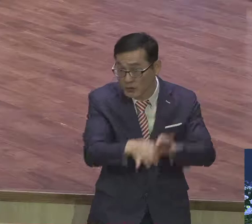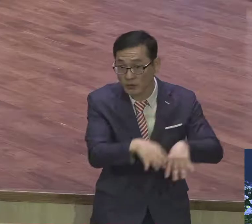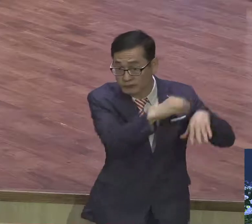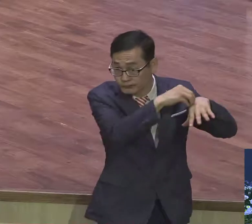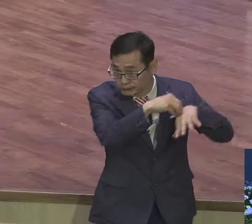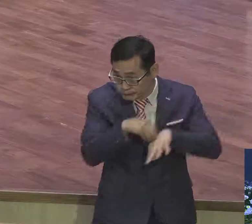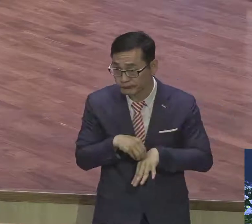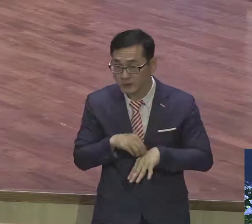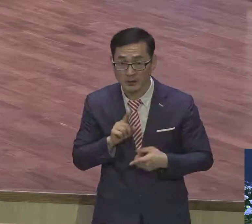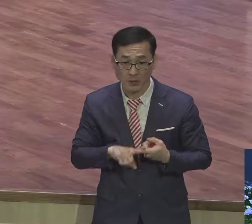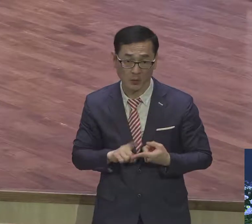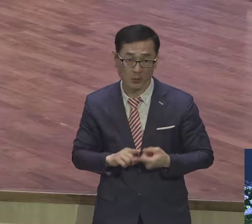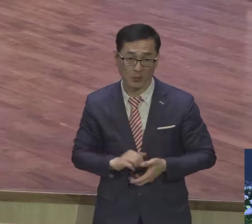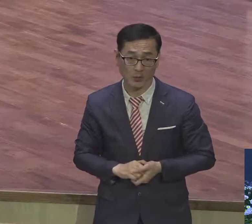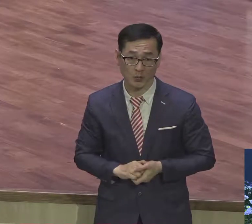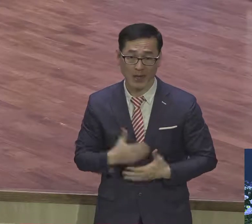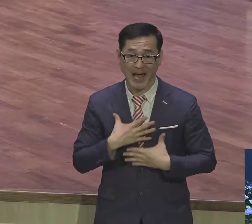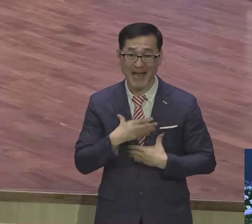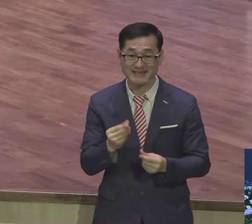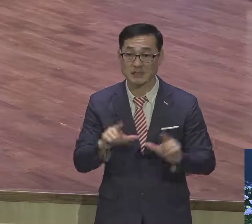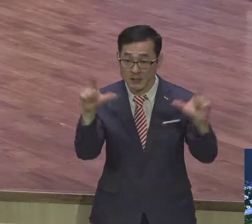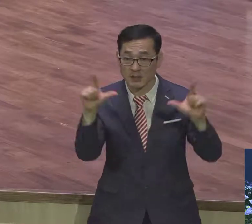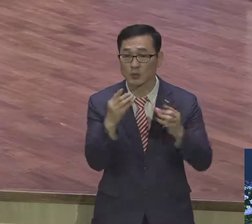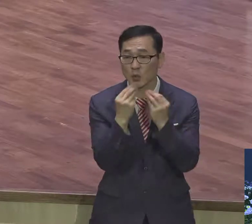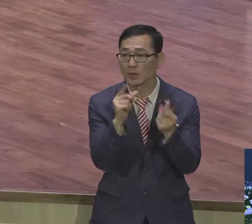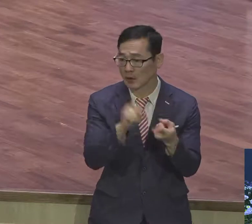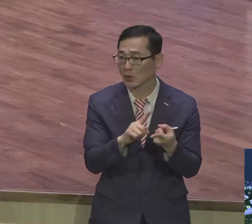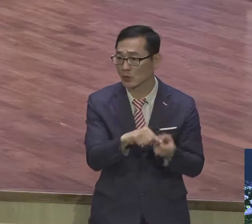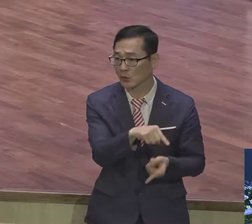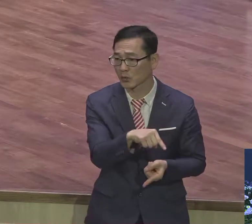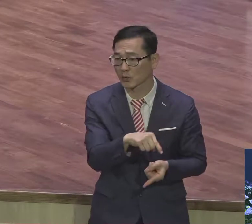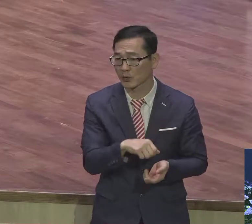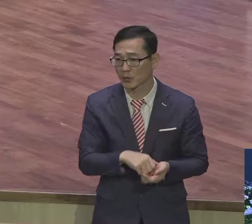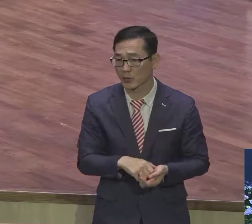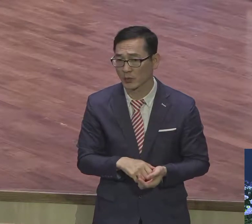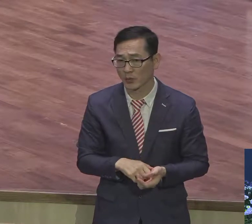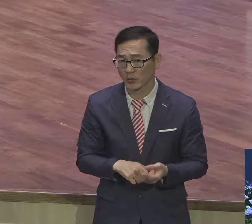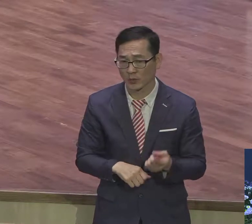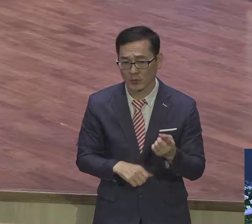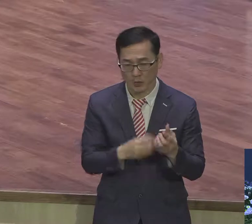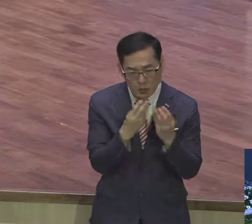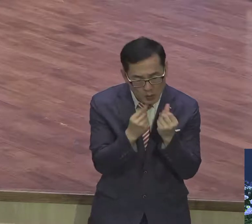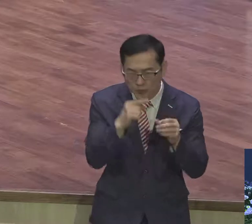해오던 습관 문화 있어가지고 토요일도 예배를 드린단 말이에요